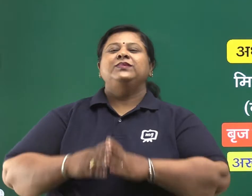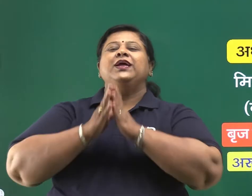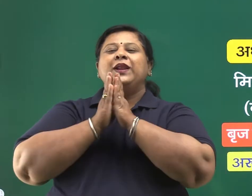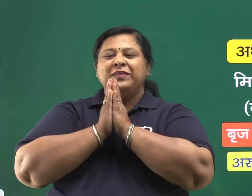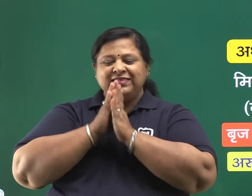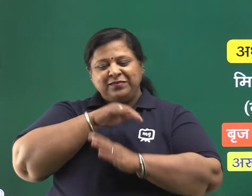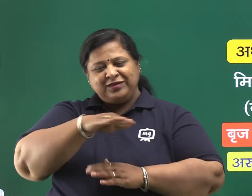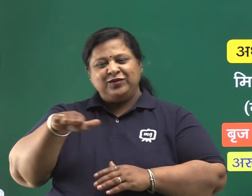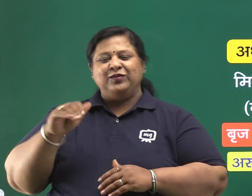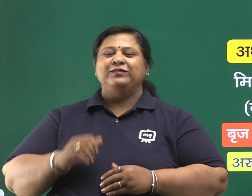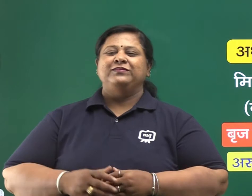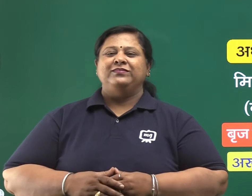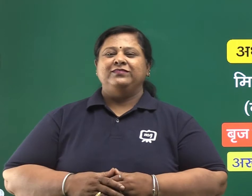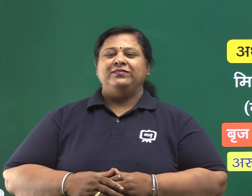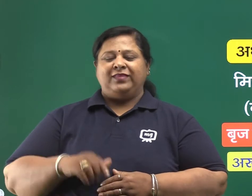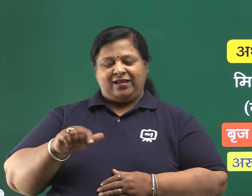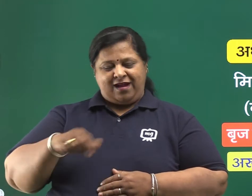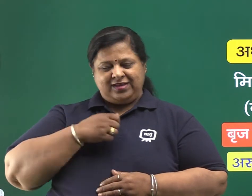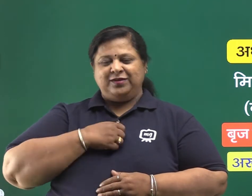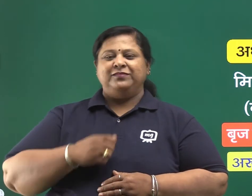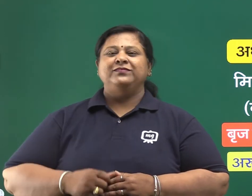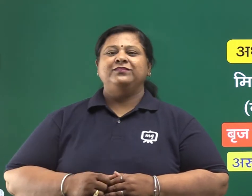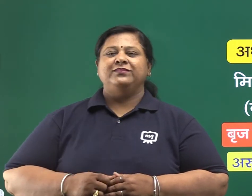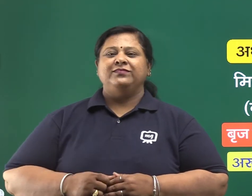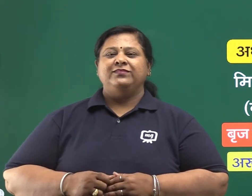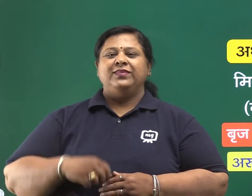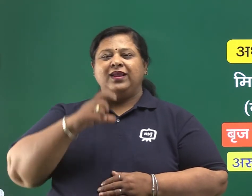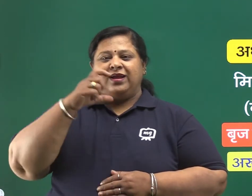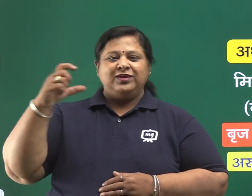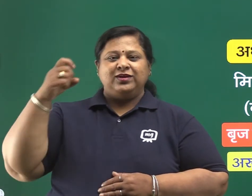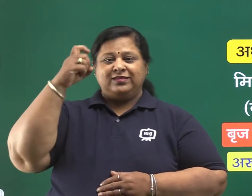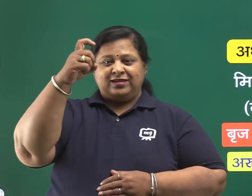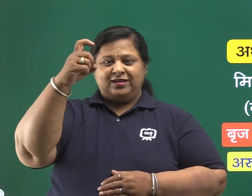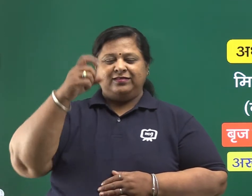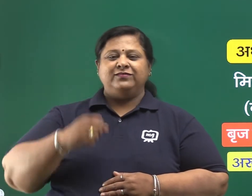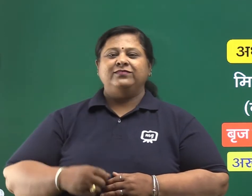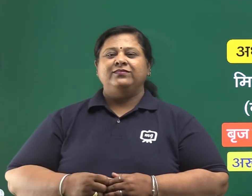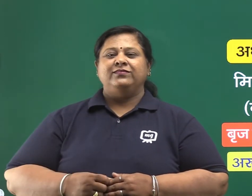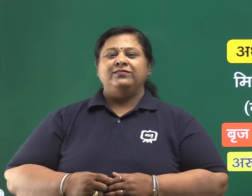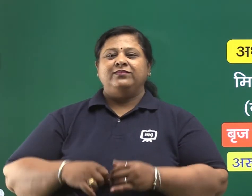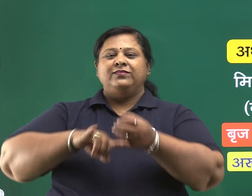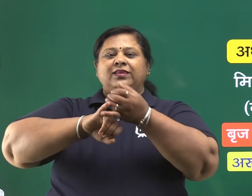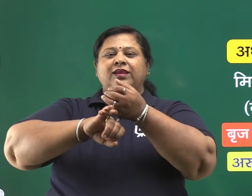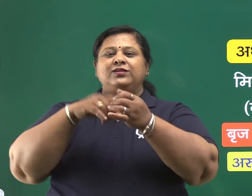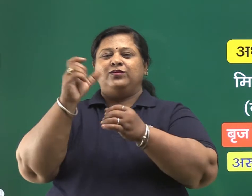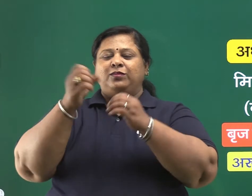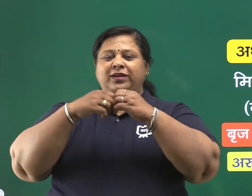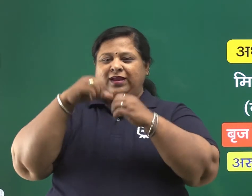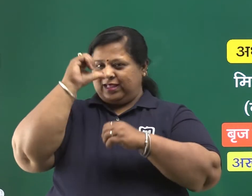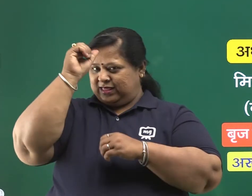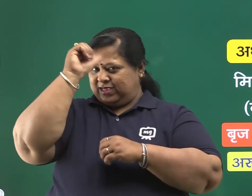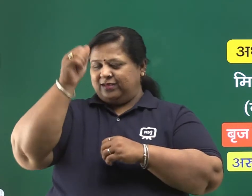नमस्ते बच्चों। आज हम कक्षा 7 विषय हिंदी